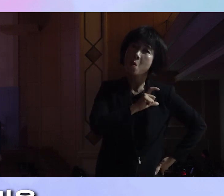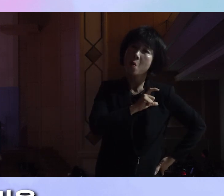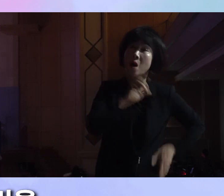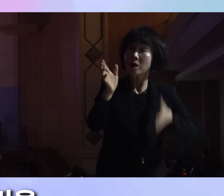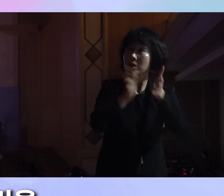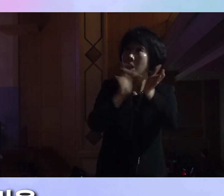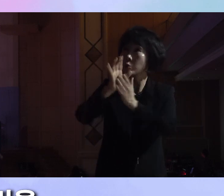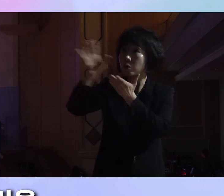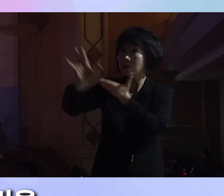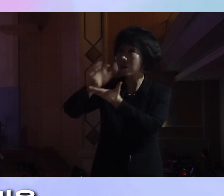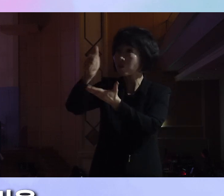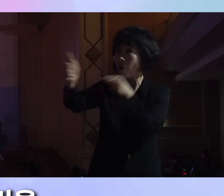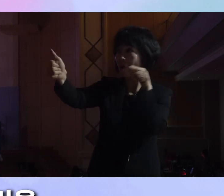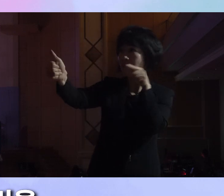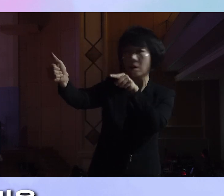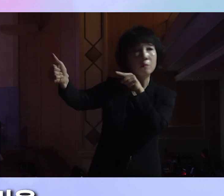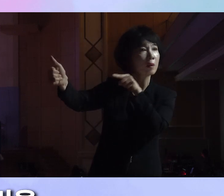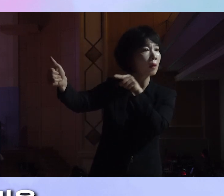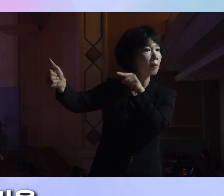나사렛 예수,